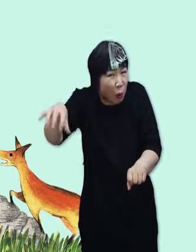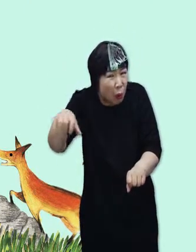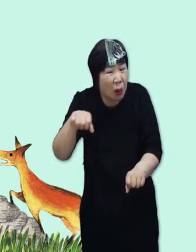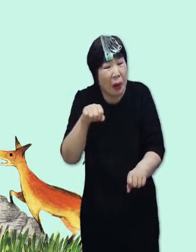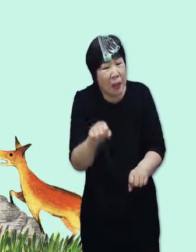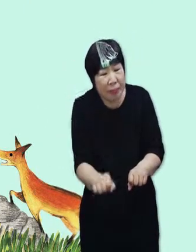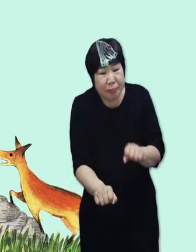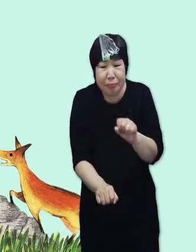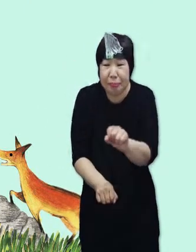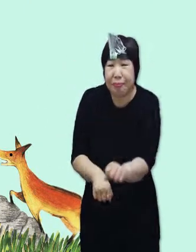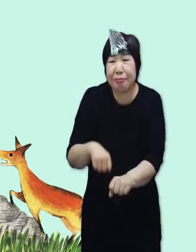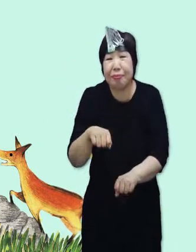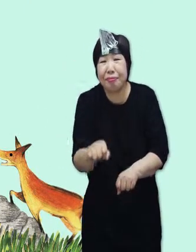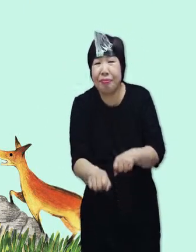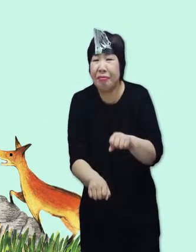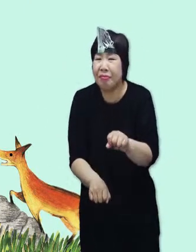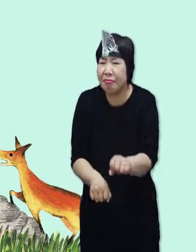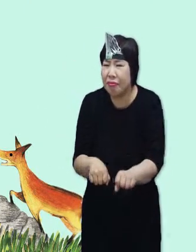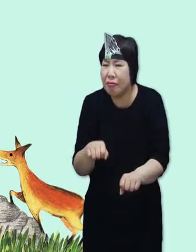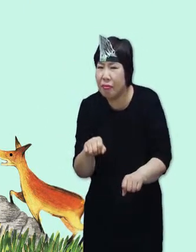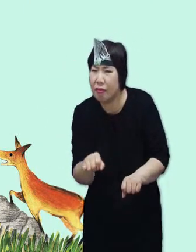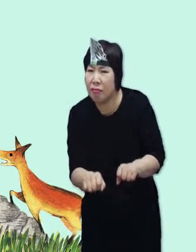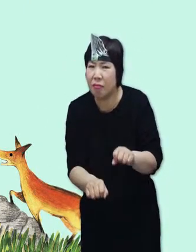소리 나는 곳으로 가보니